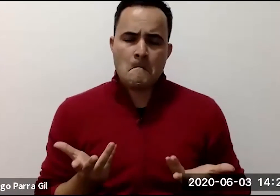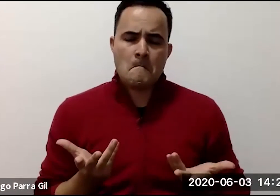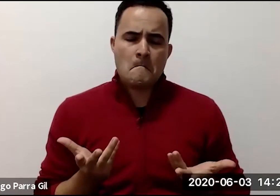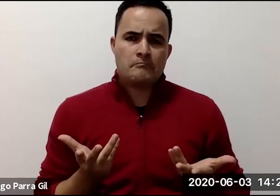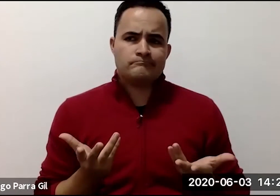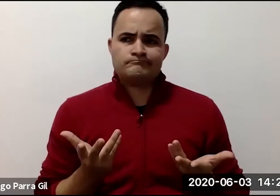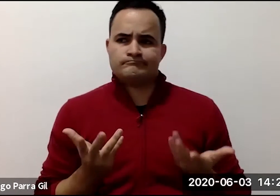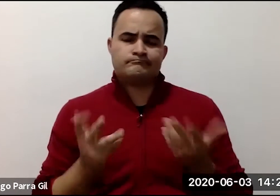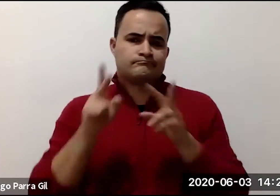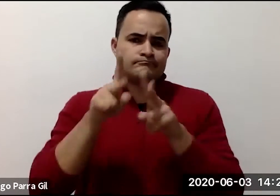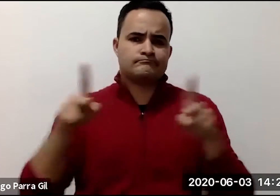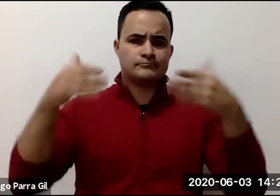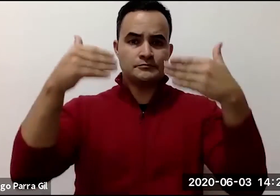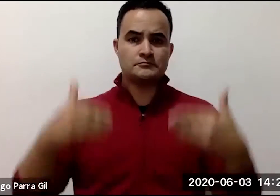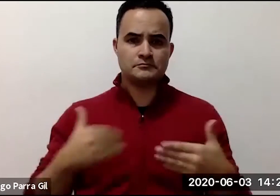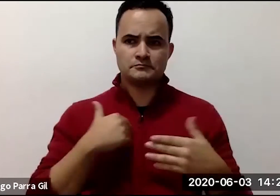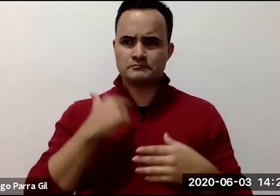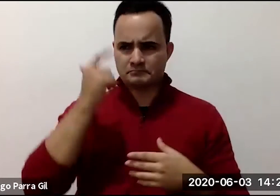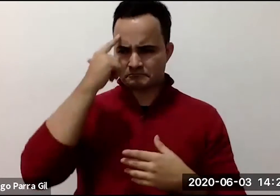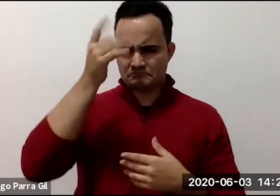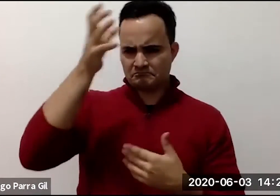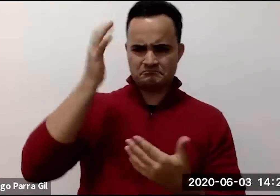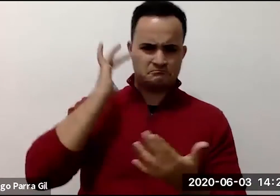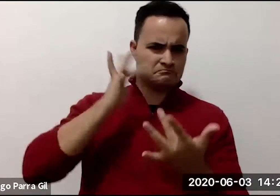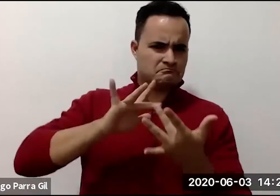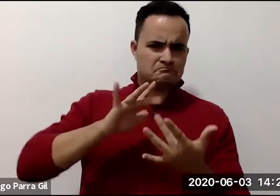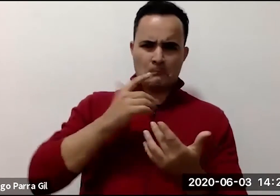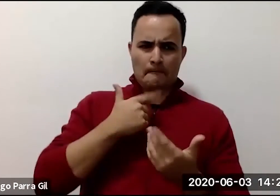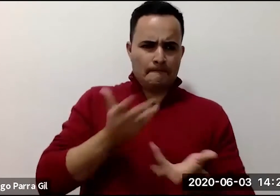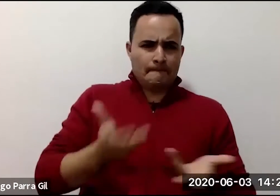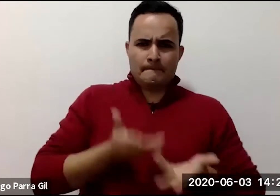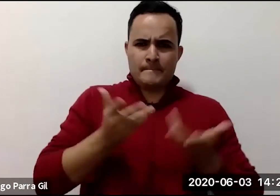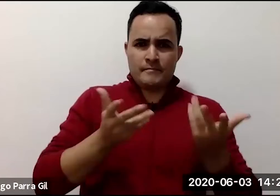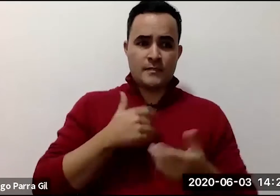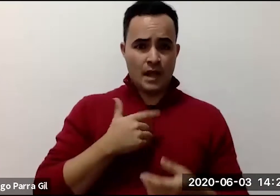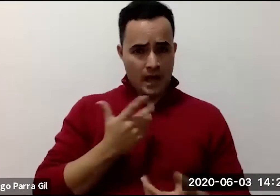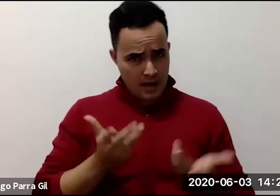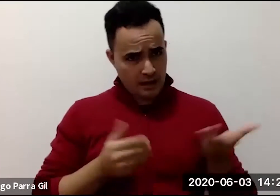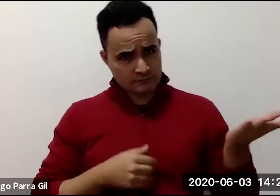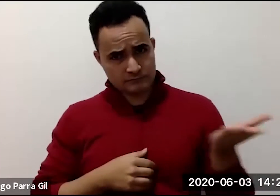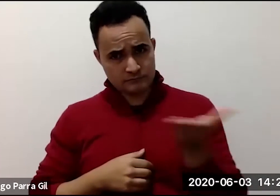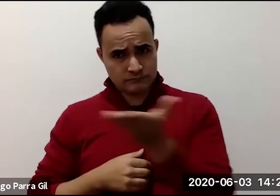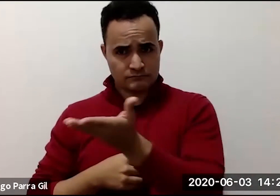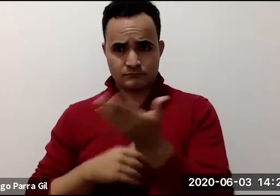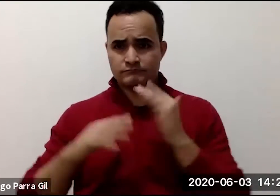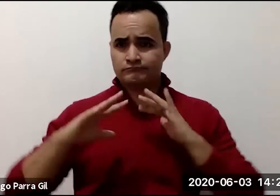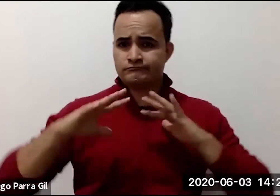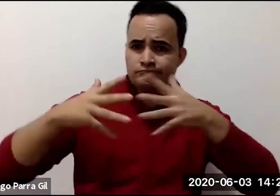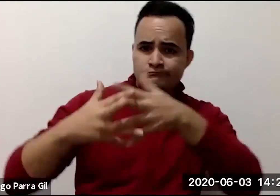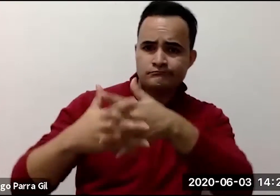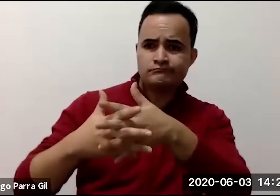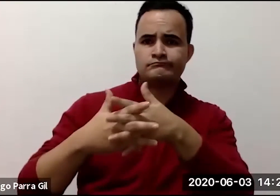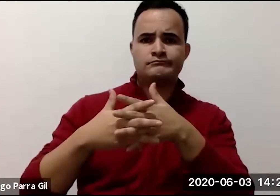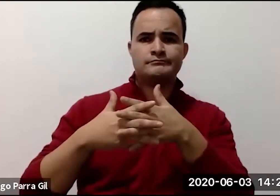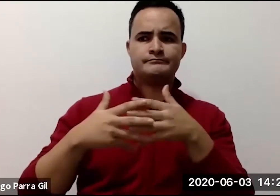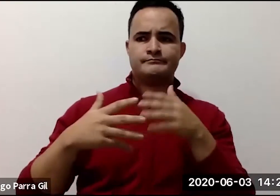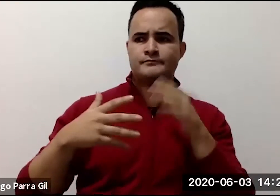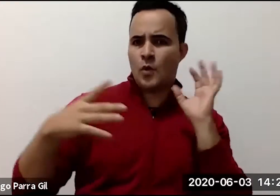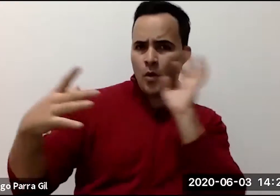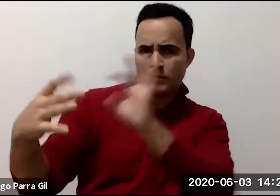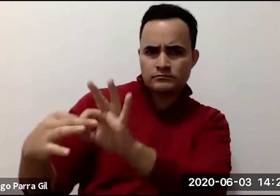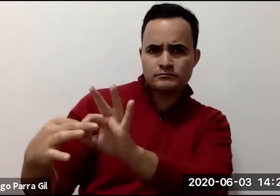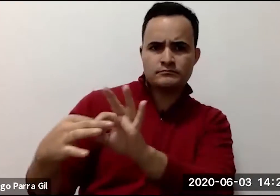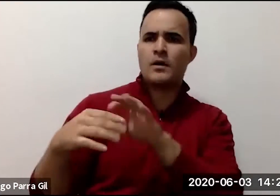con la discapacidad, pues ¿por qué no enlazarse o hacer o engarzarse con